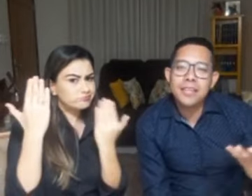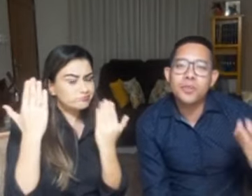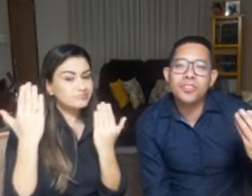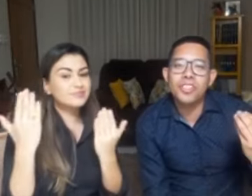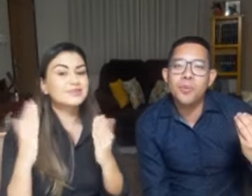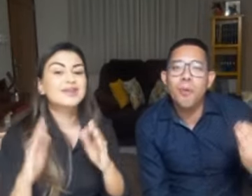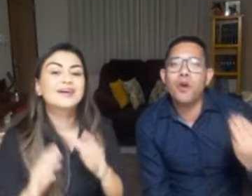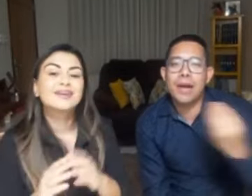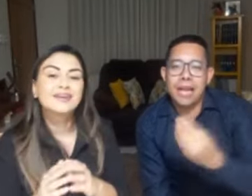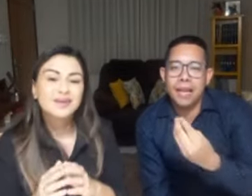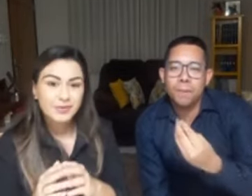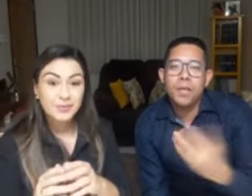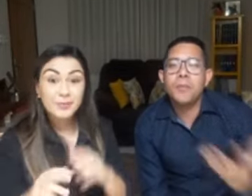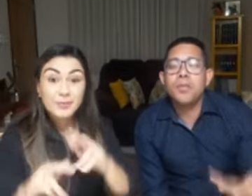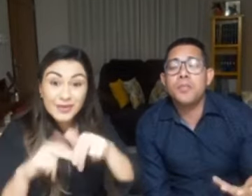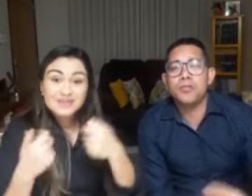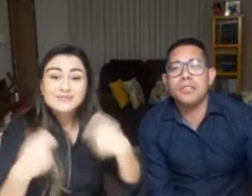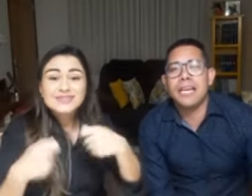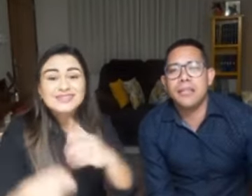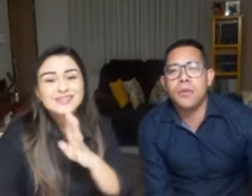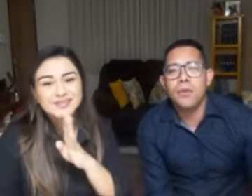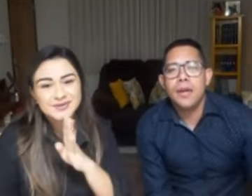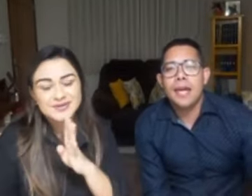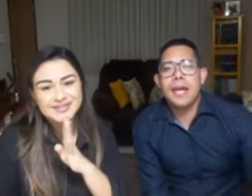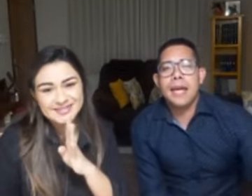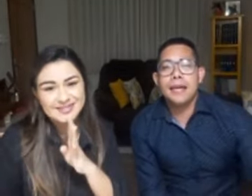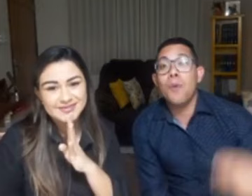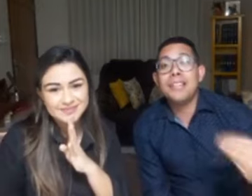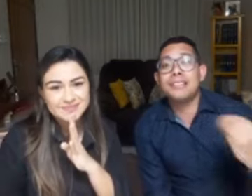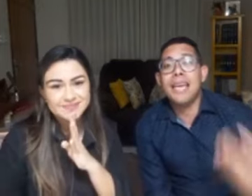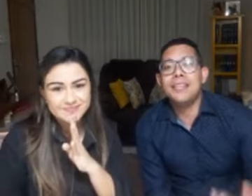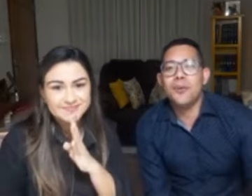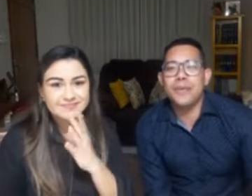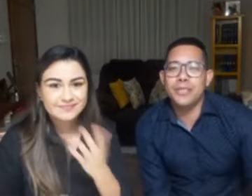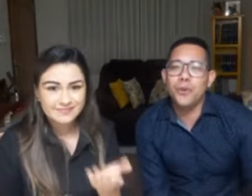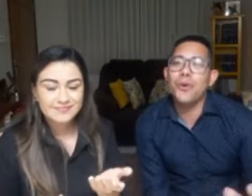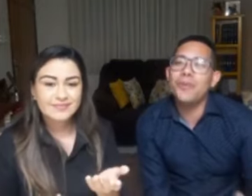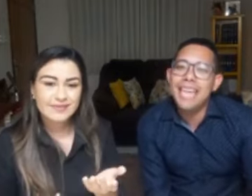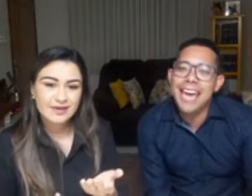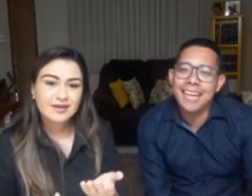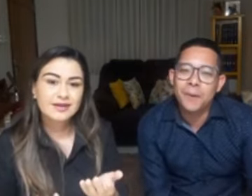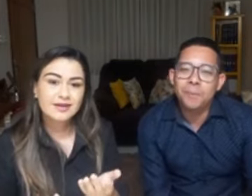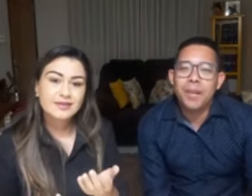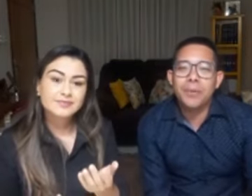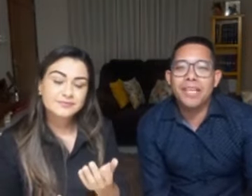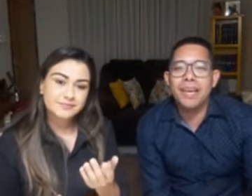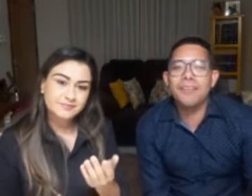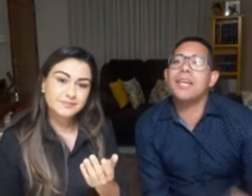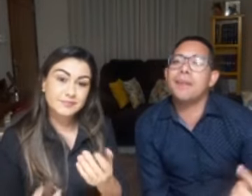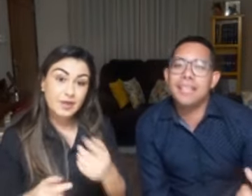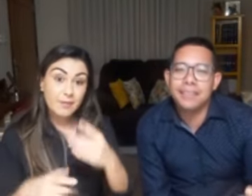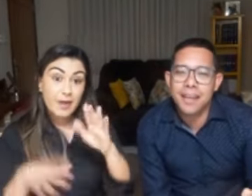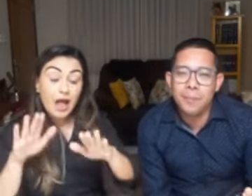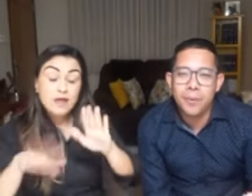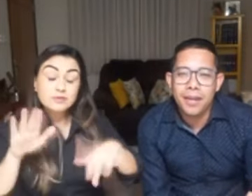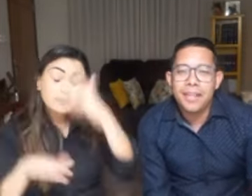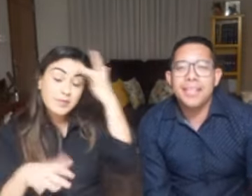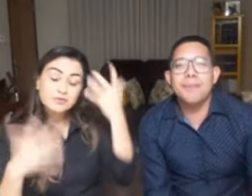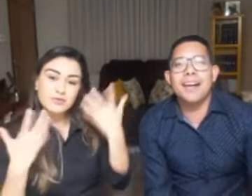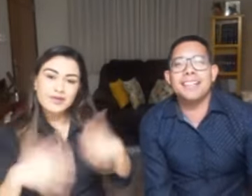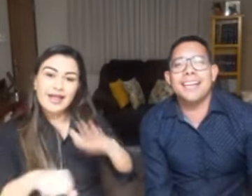é isso de ir um pouco além. E muitas pessoas ainda não aceitam isso, ou não querem. Porque demanda